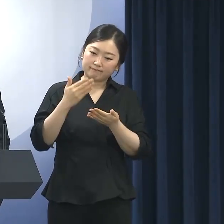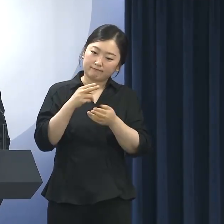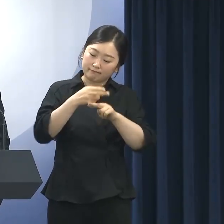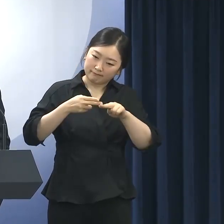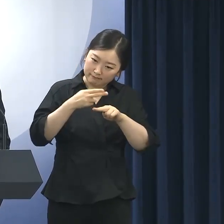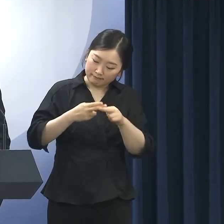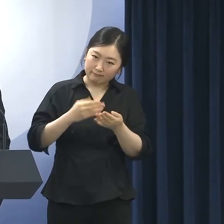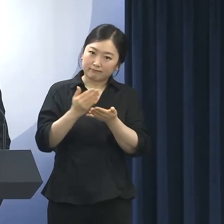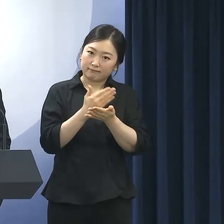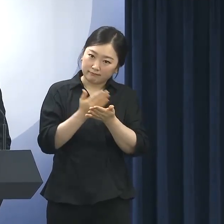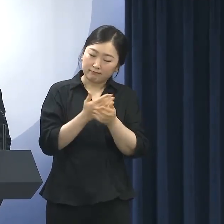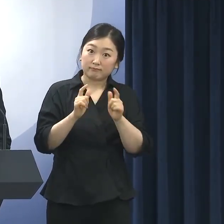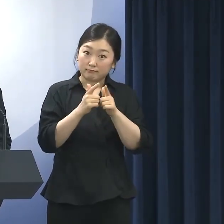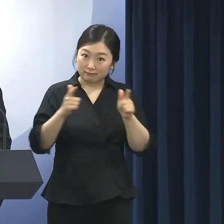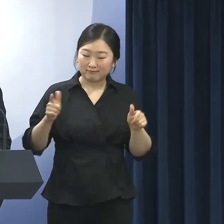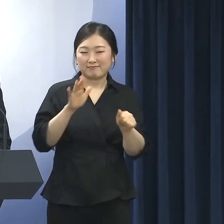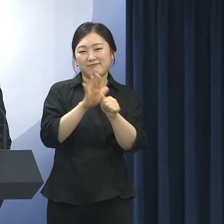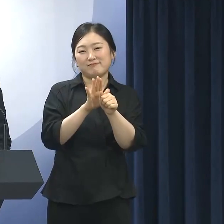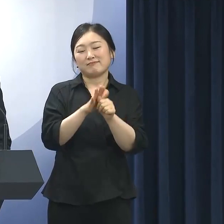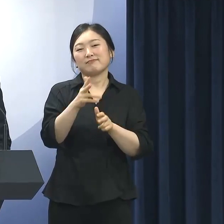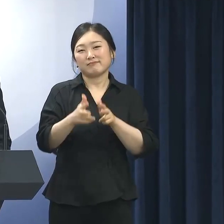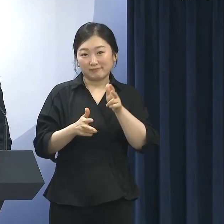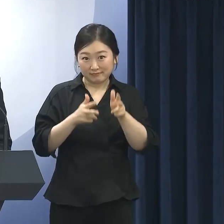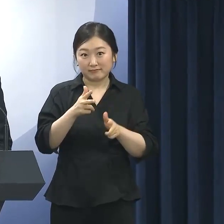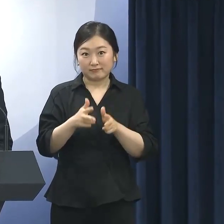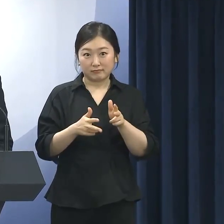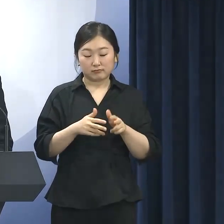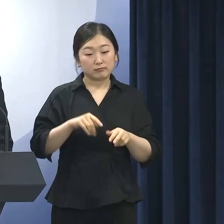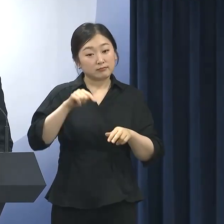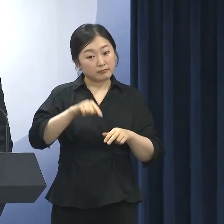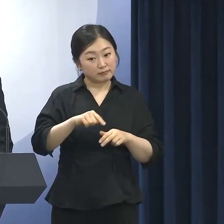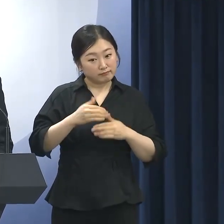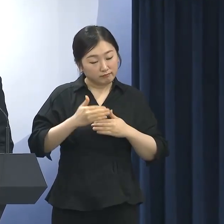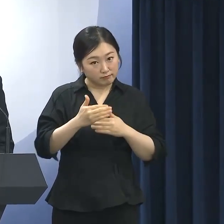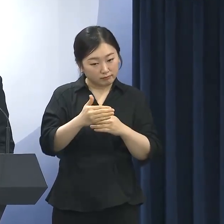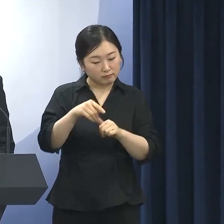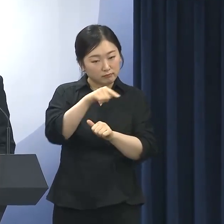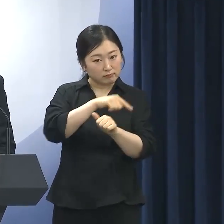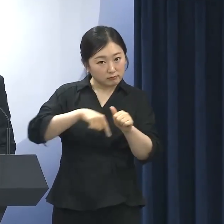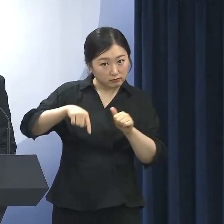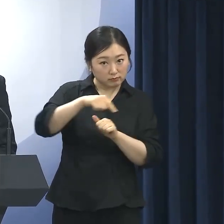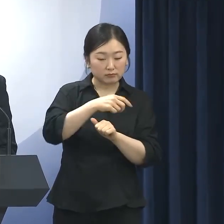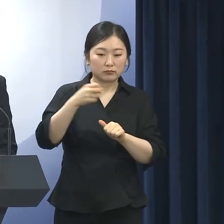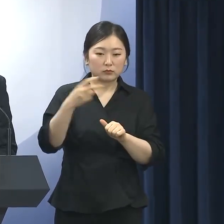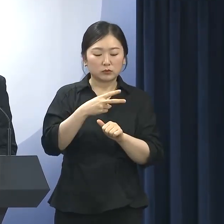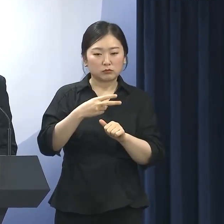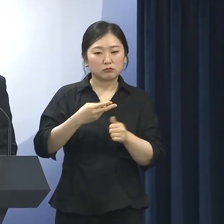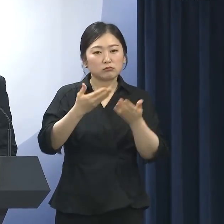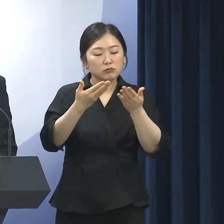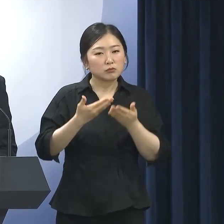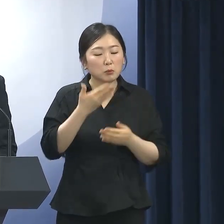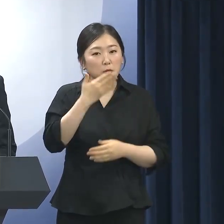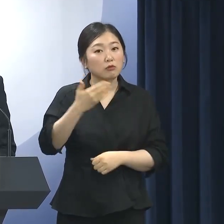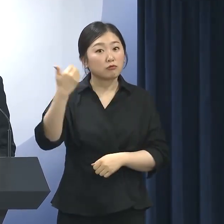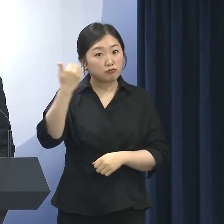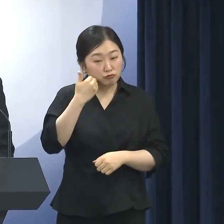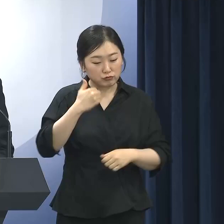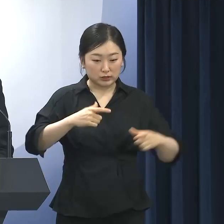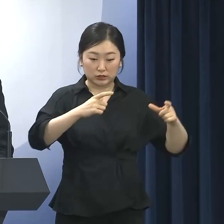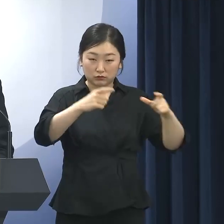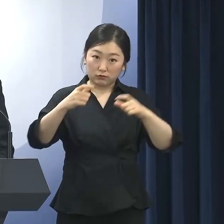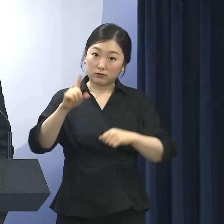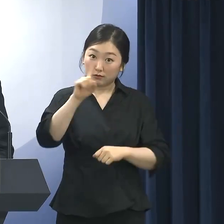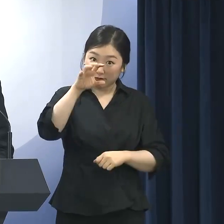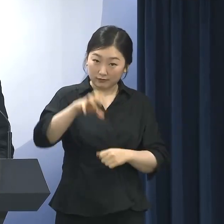사업입니다. 오늘은 일상 돌봄 서비스 사업의 추진 배경, 서비스 대상, 수행 지역 등에 대해서 차분하게